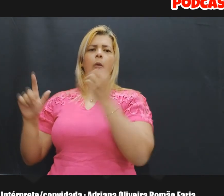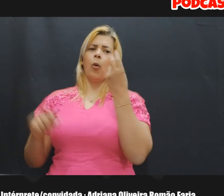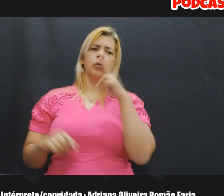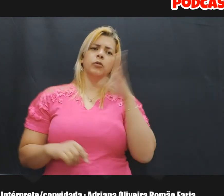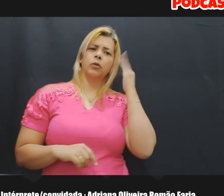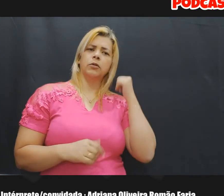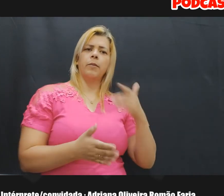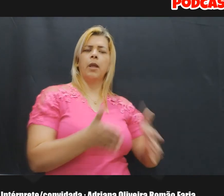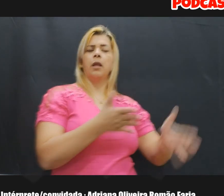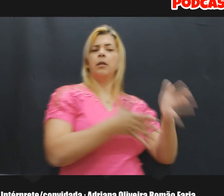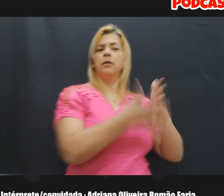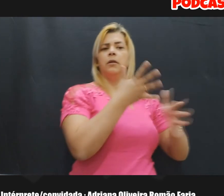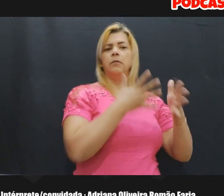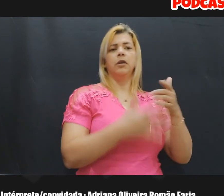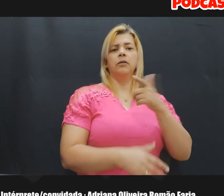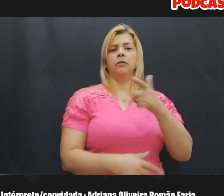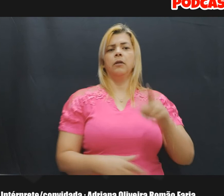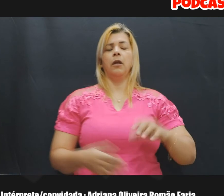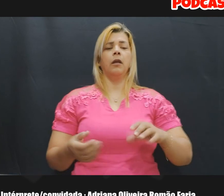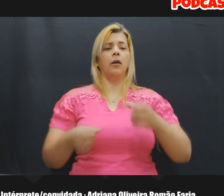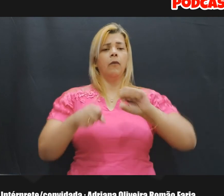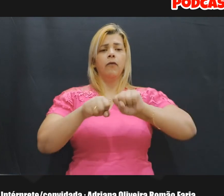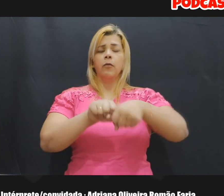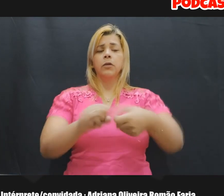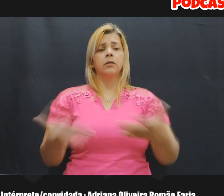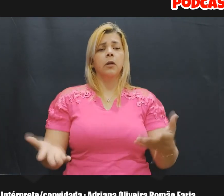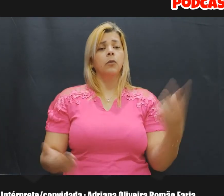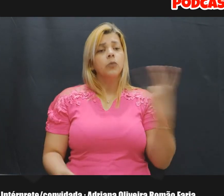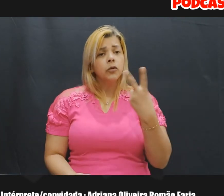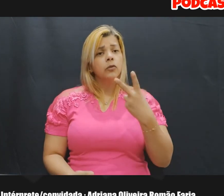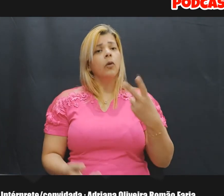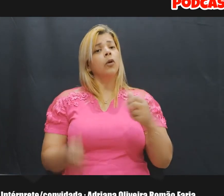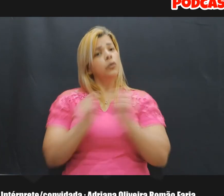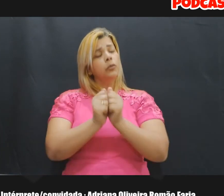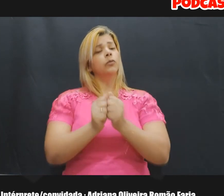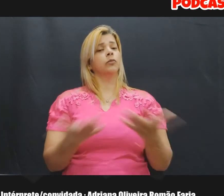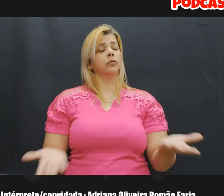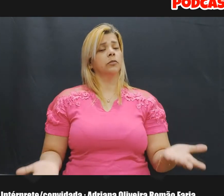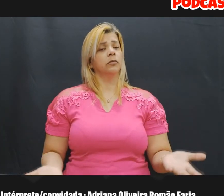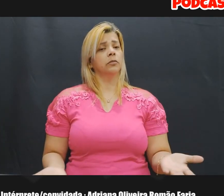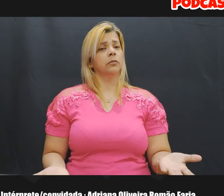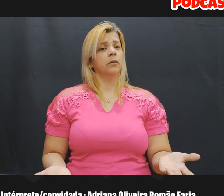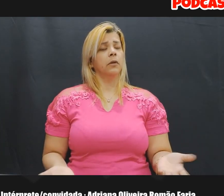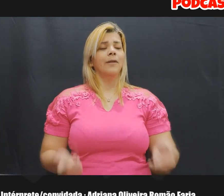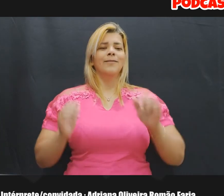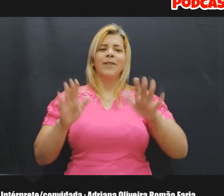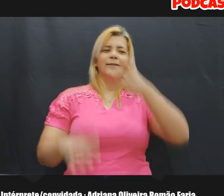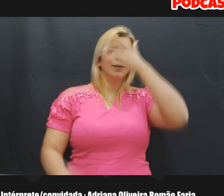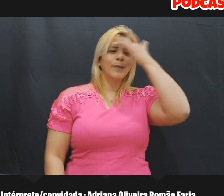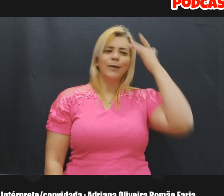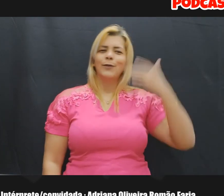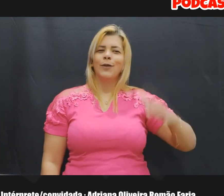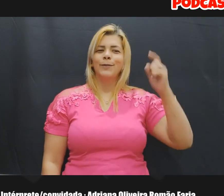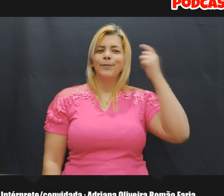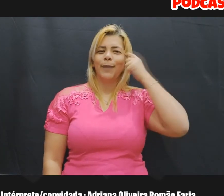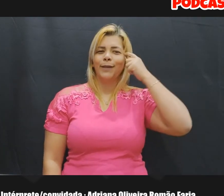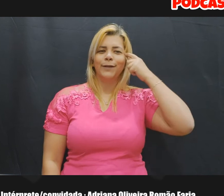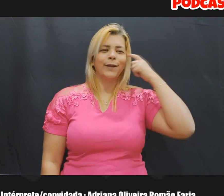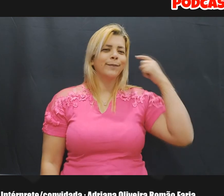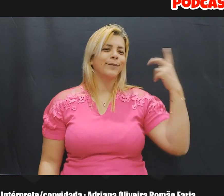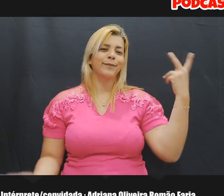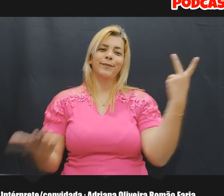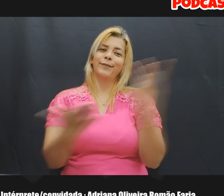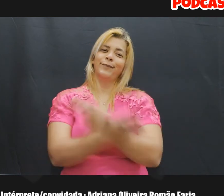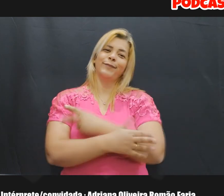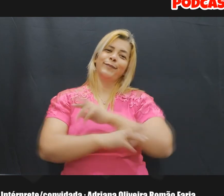saber Libras e não ter a sua formação. Então os dois têm que andar junto. Mas as pessoas pensam diferente da